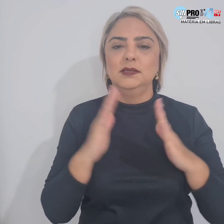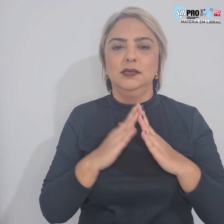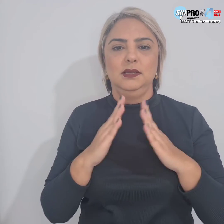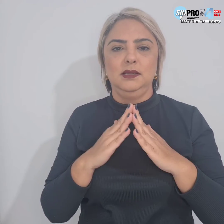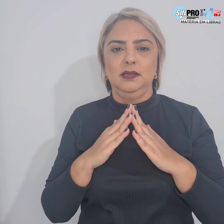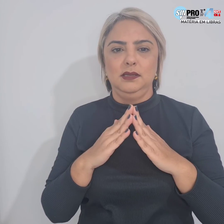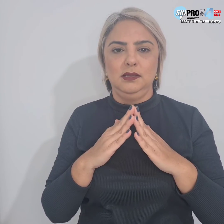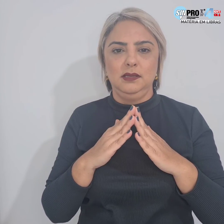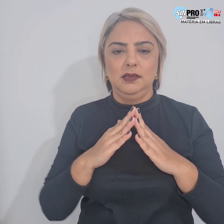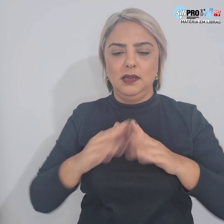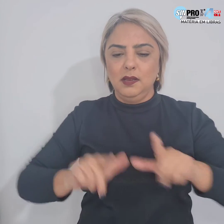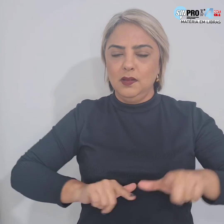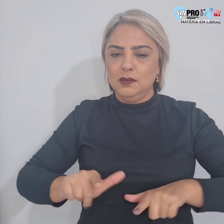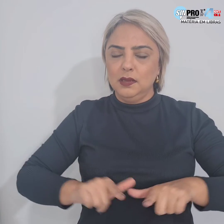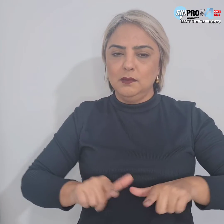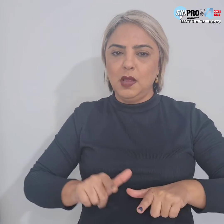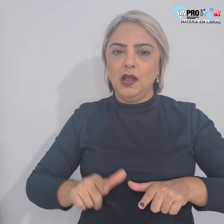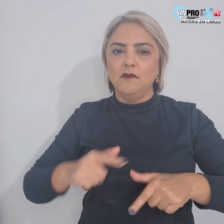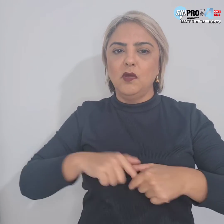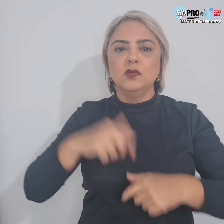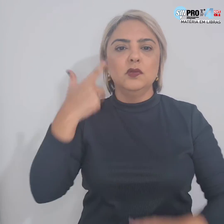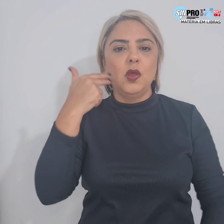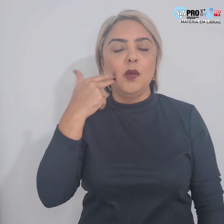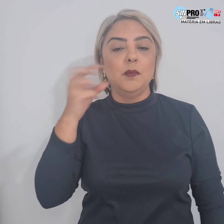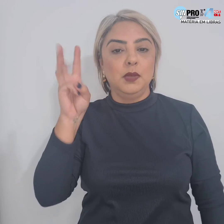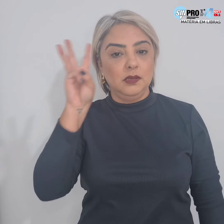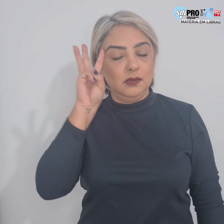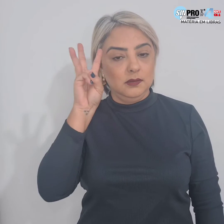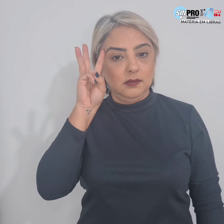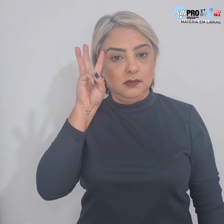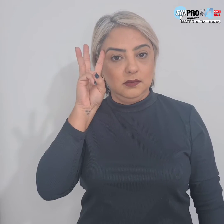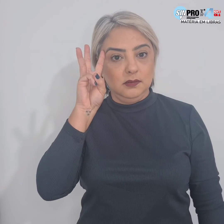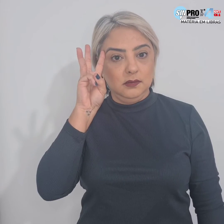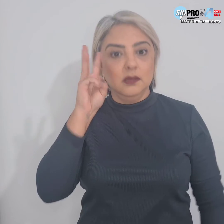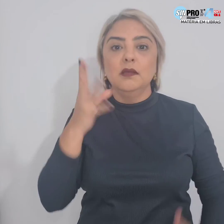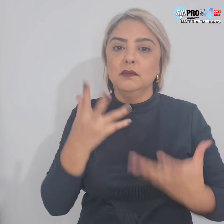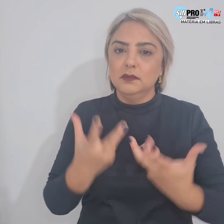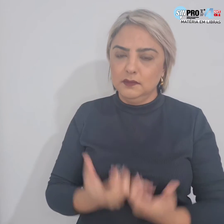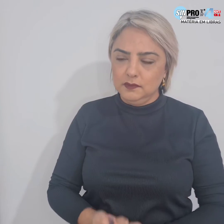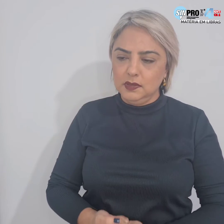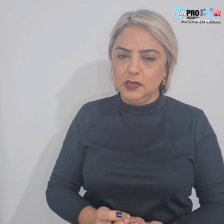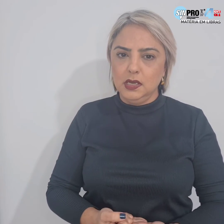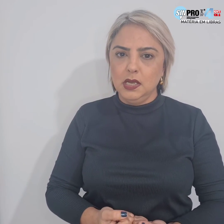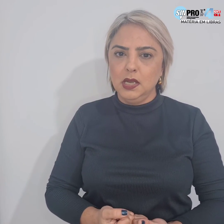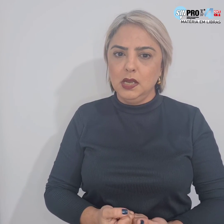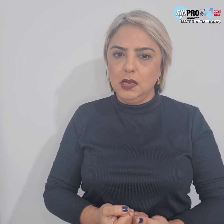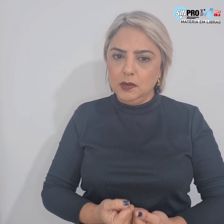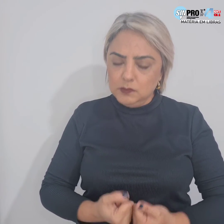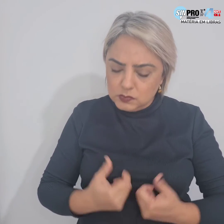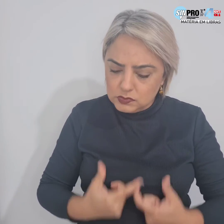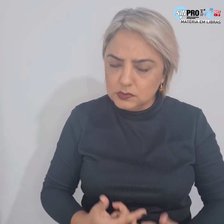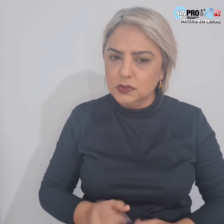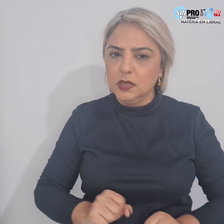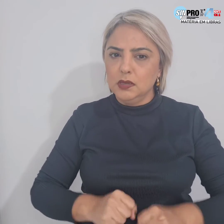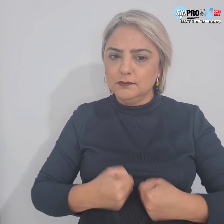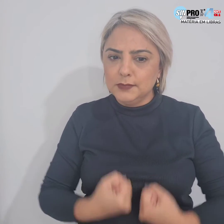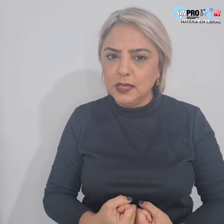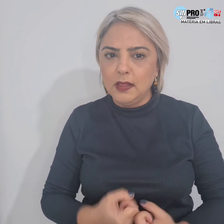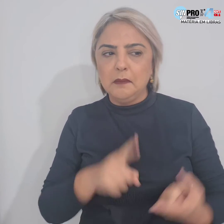O trabalho volta normalmente na terça. Vamos estar firmes, apesar das ameaças que